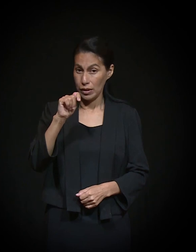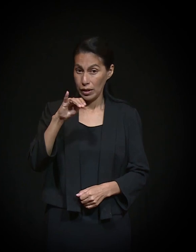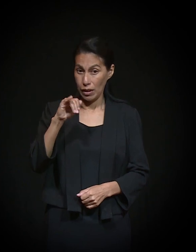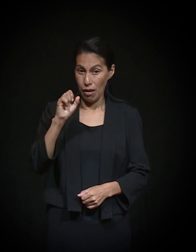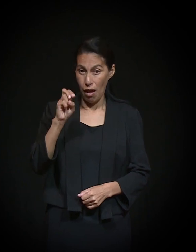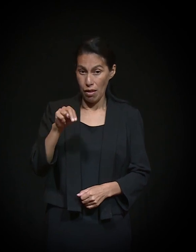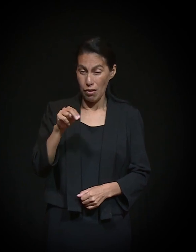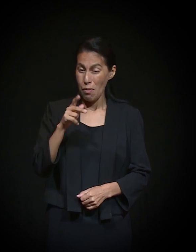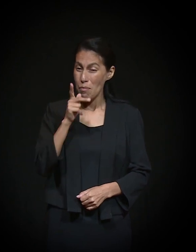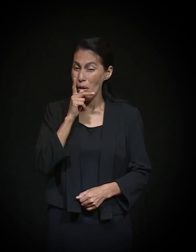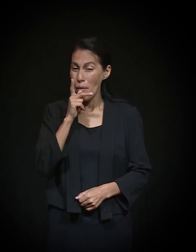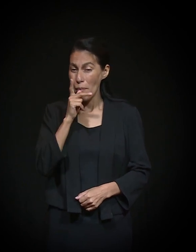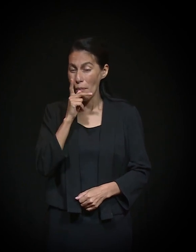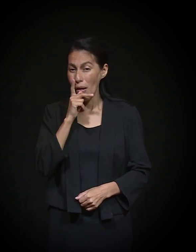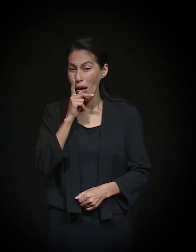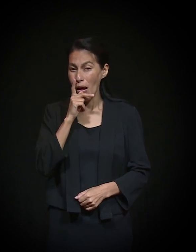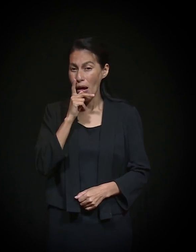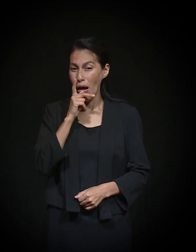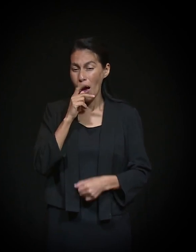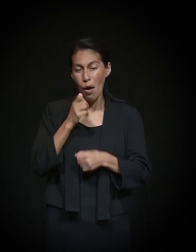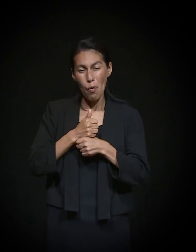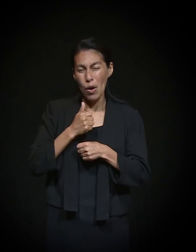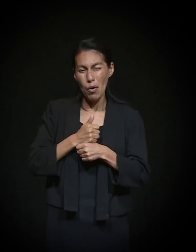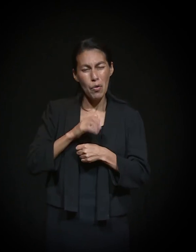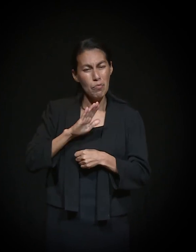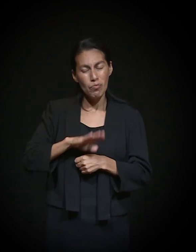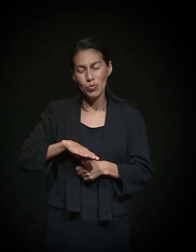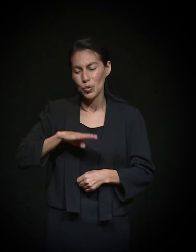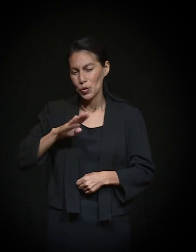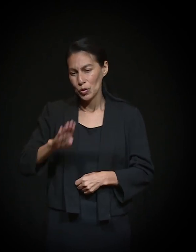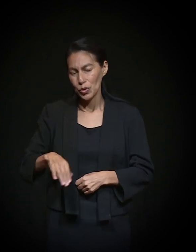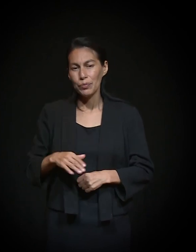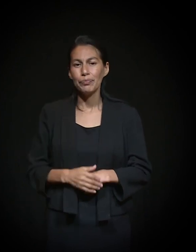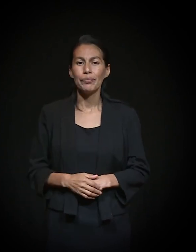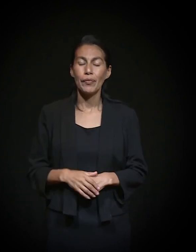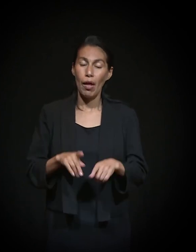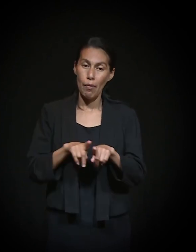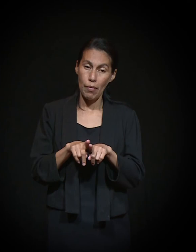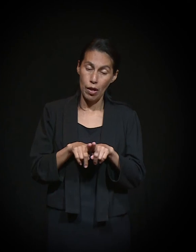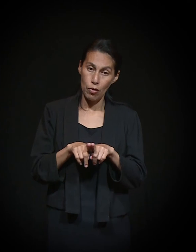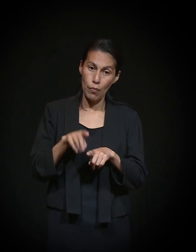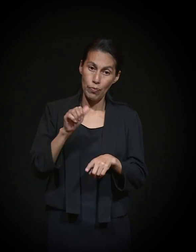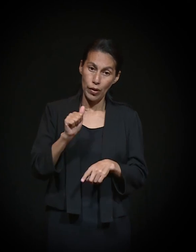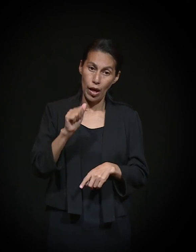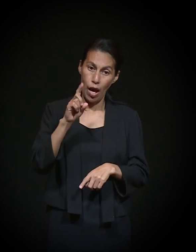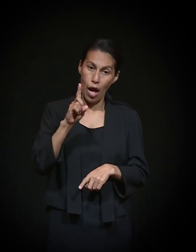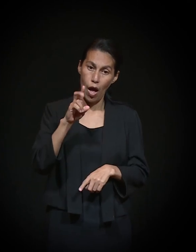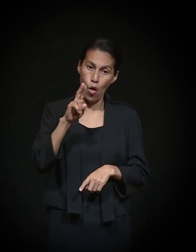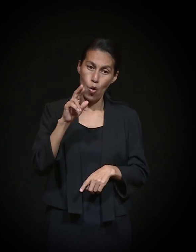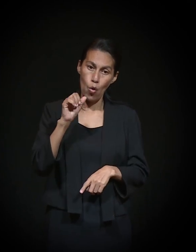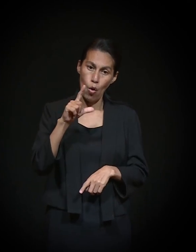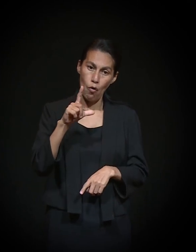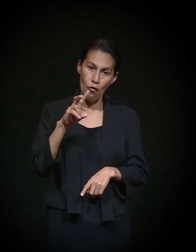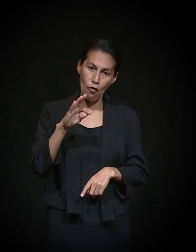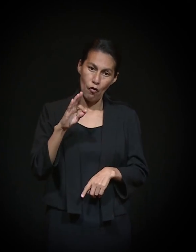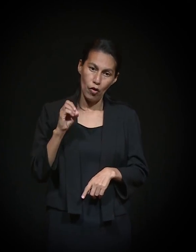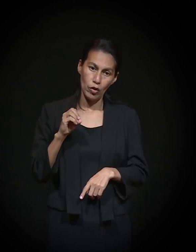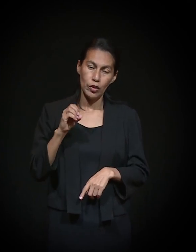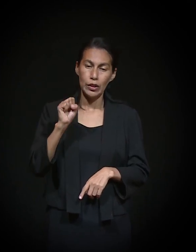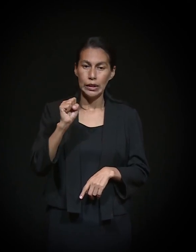numerosa descansa en los brazos del Señor. El hermano Adolfo,